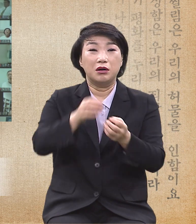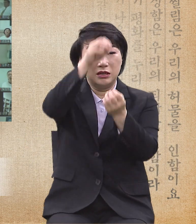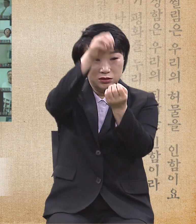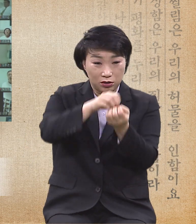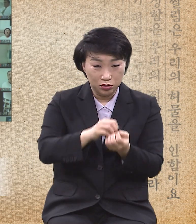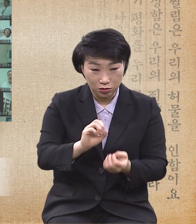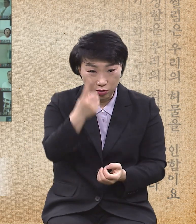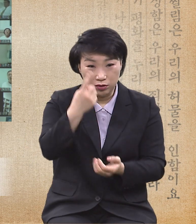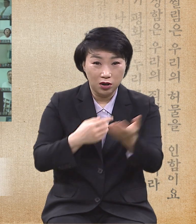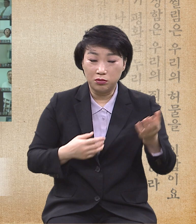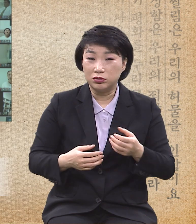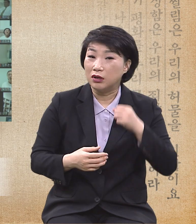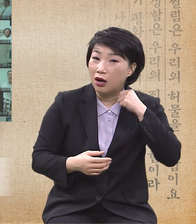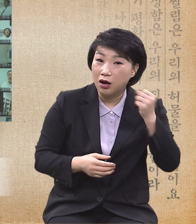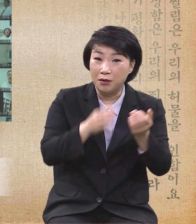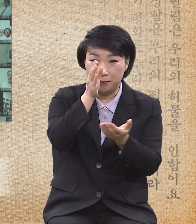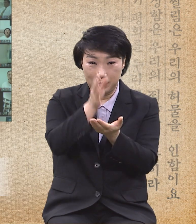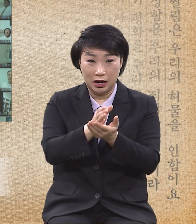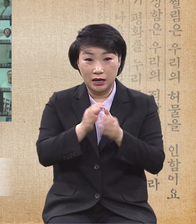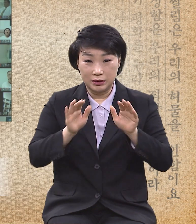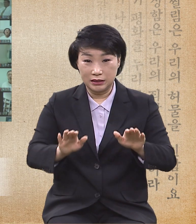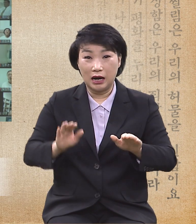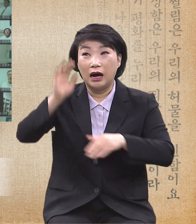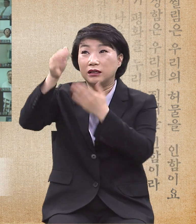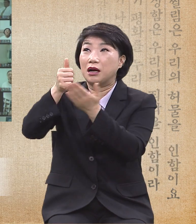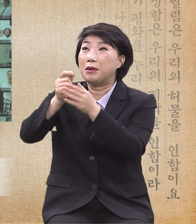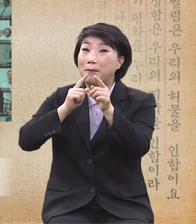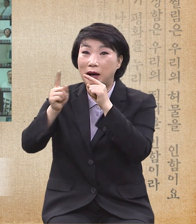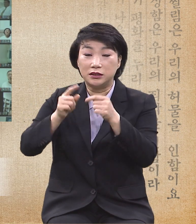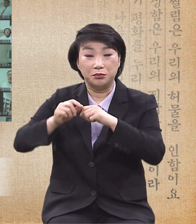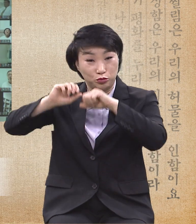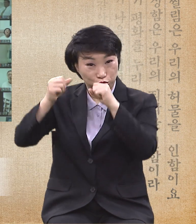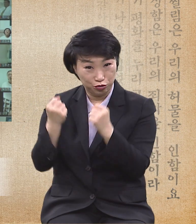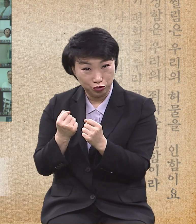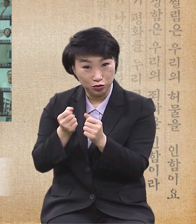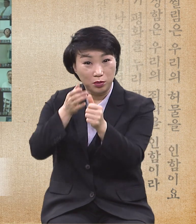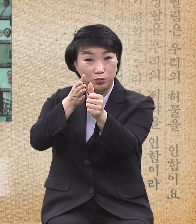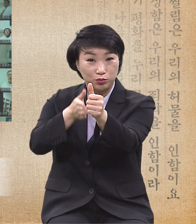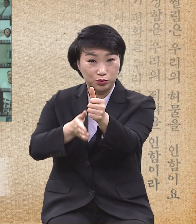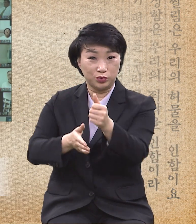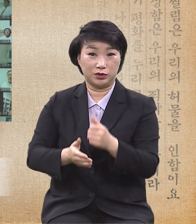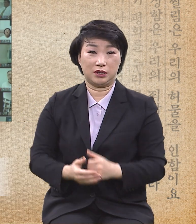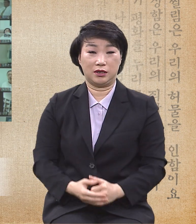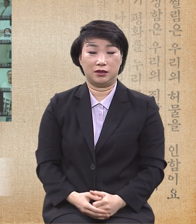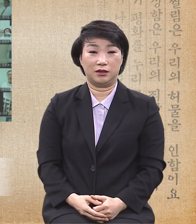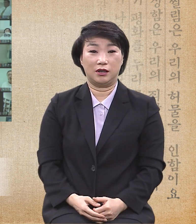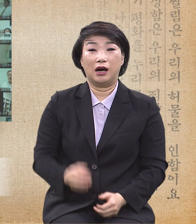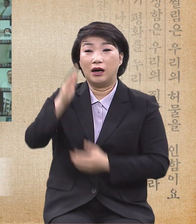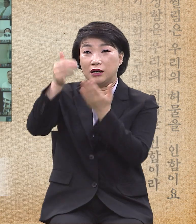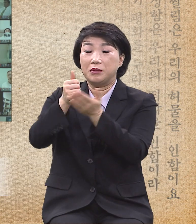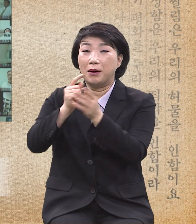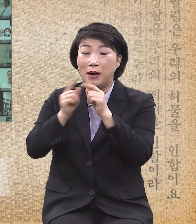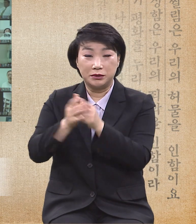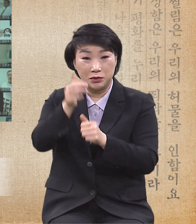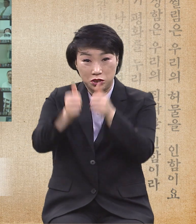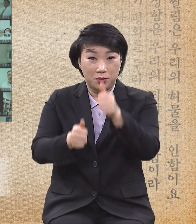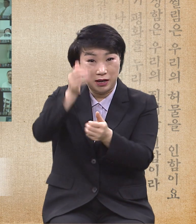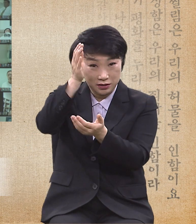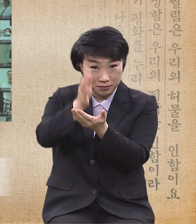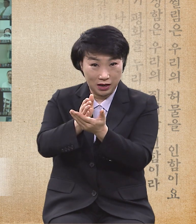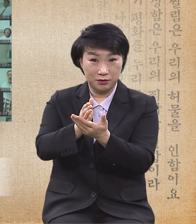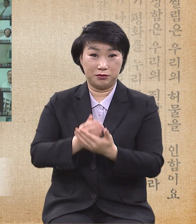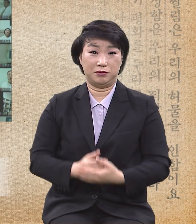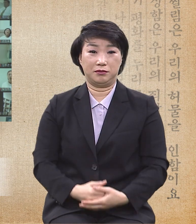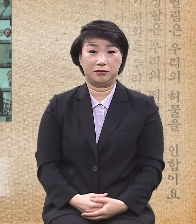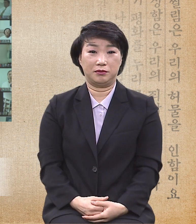의해서 굽신거리지 말고 하나님의 말씀에 복종하라 이 말이요. 하나님 말씀을 시험하지 말라 이